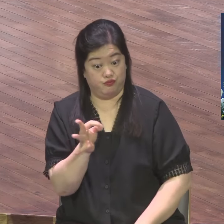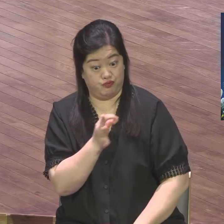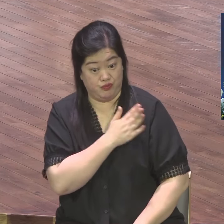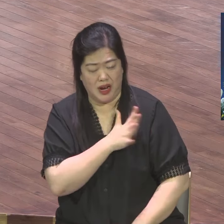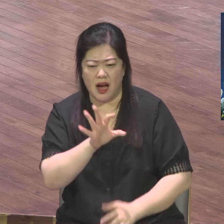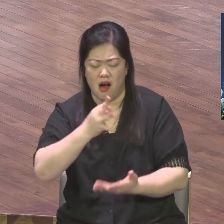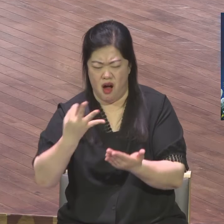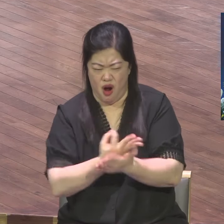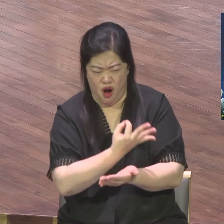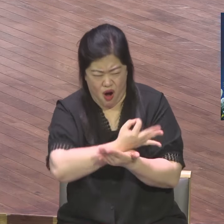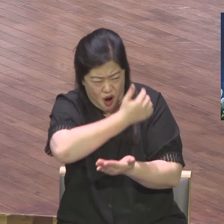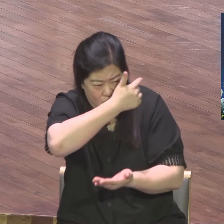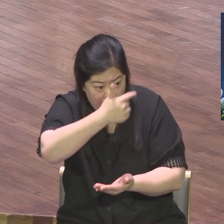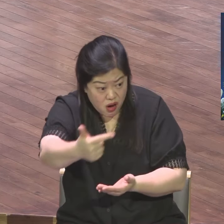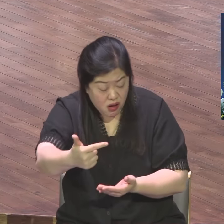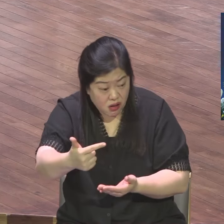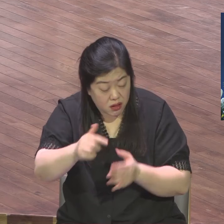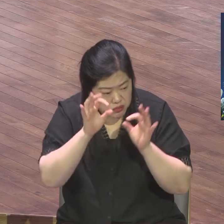갈급한 거 없습니다.